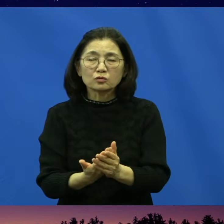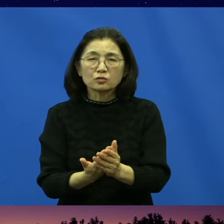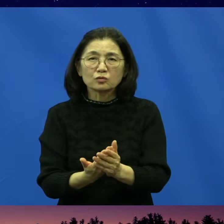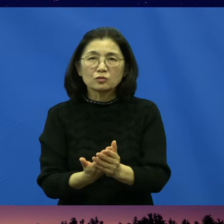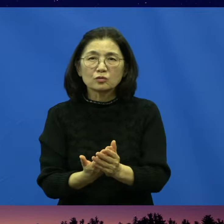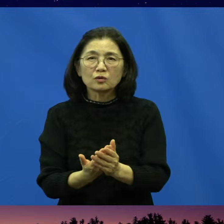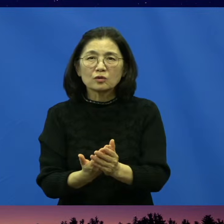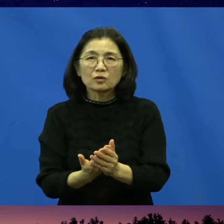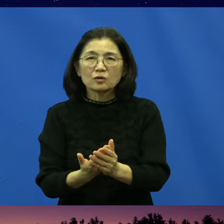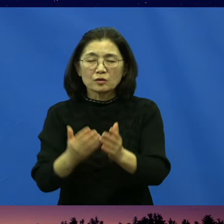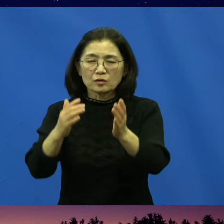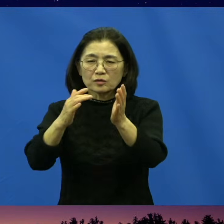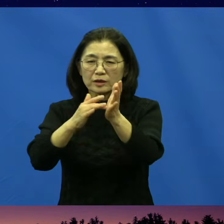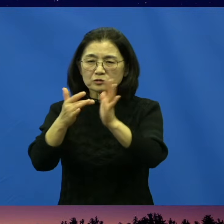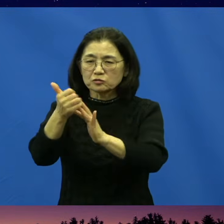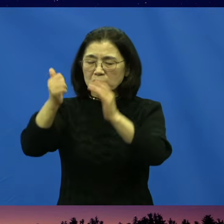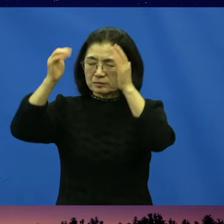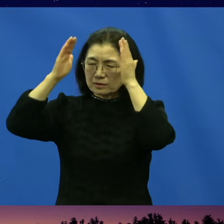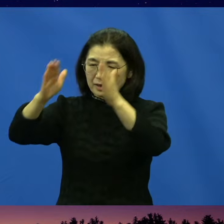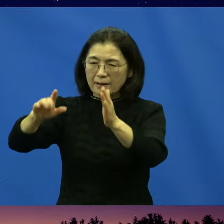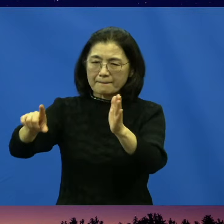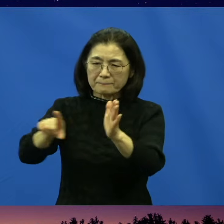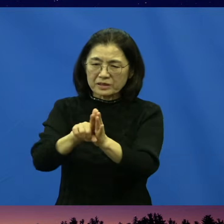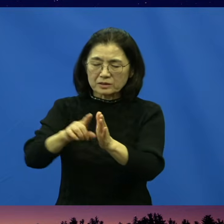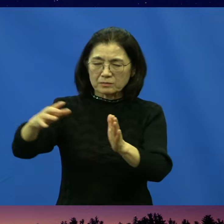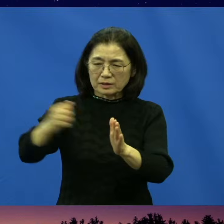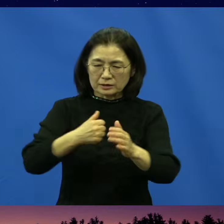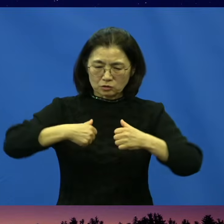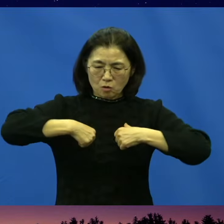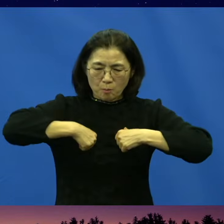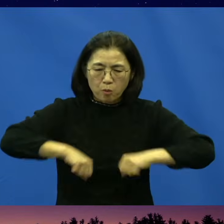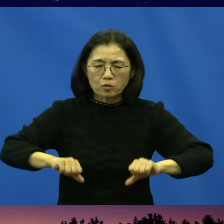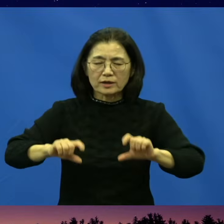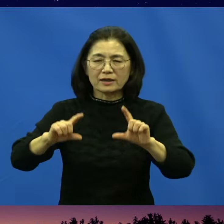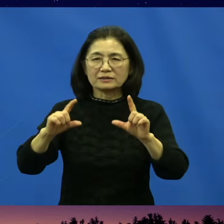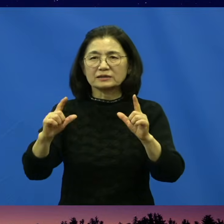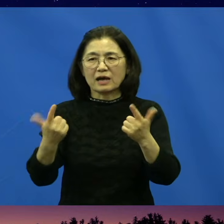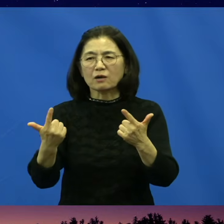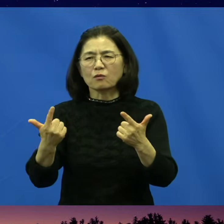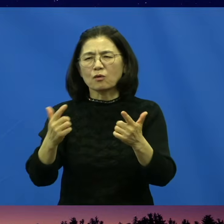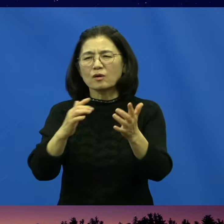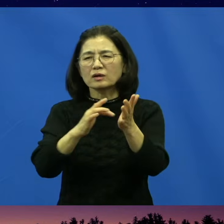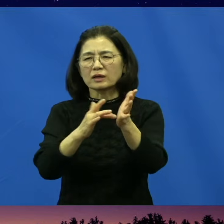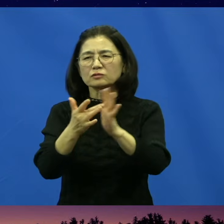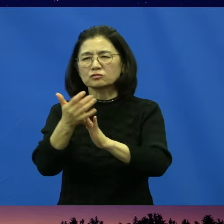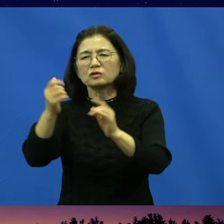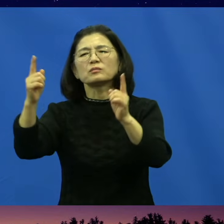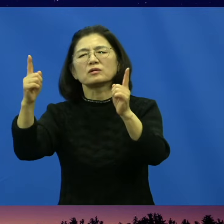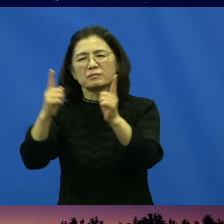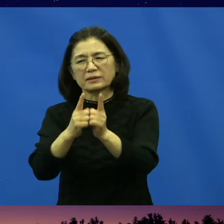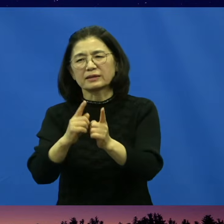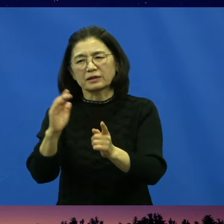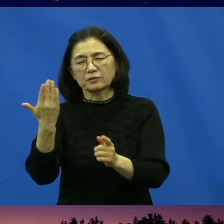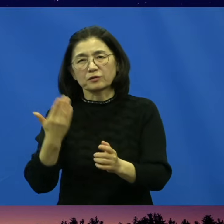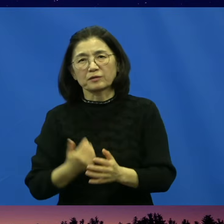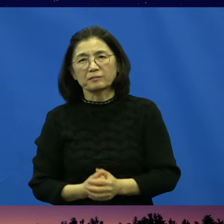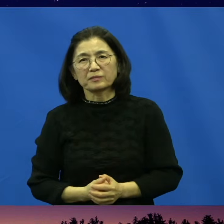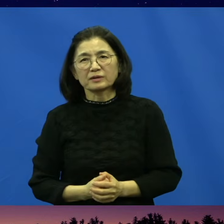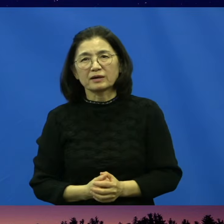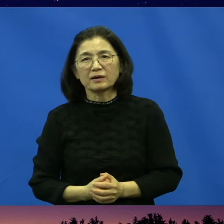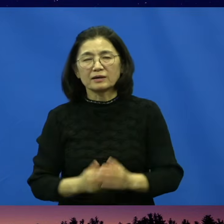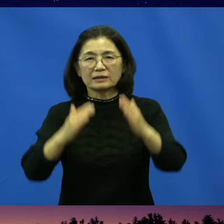것입니다. 이들의 공통점은 이 장애물 가운데도 포기하지 않았다는 것입니다.